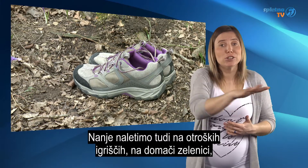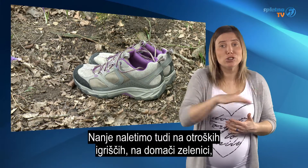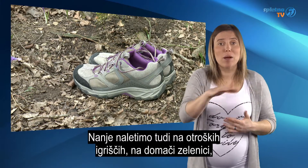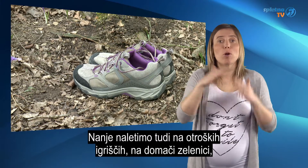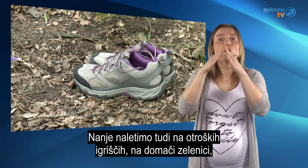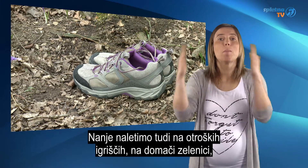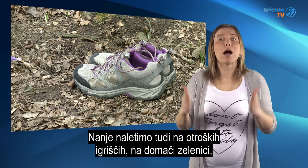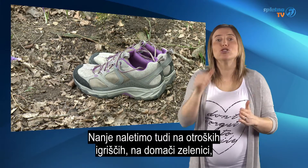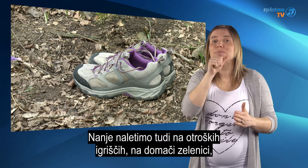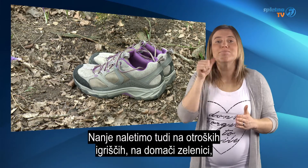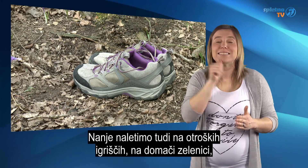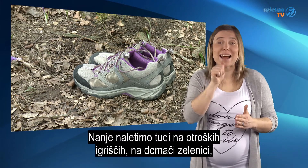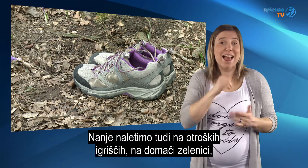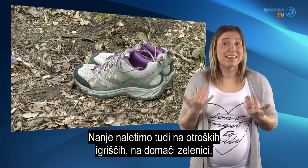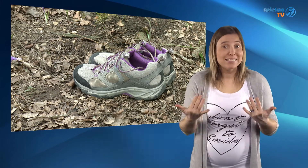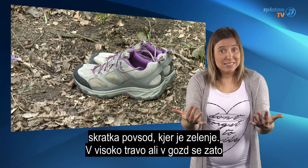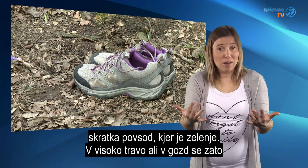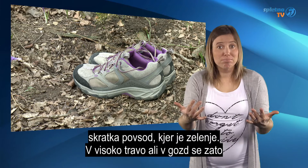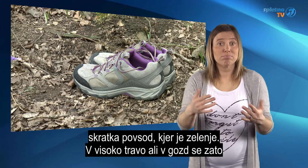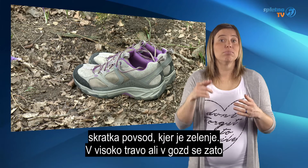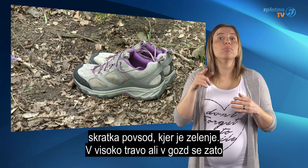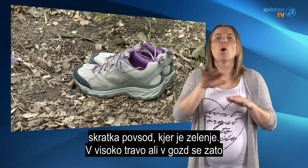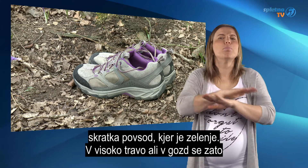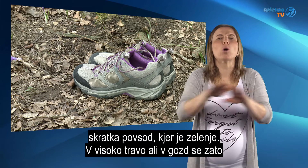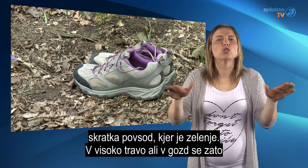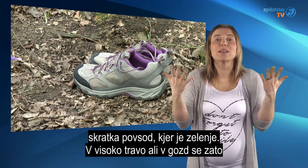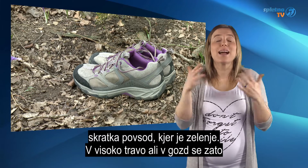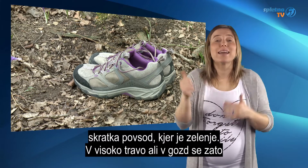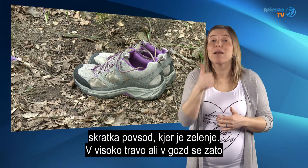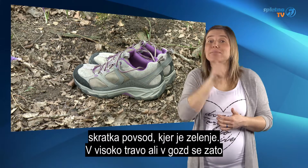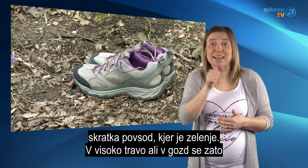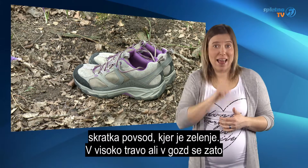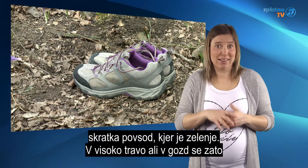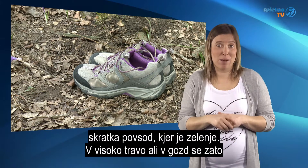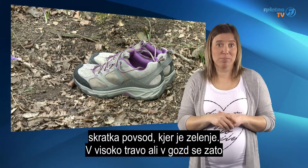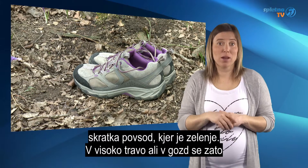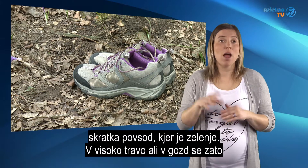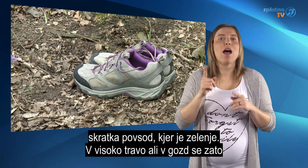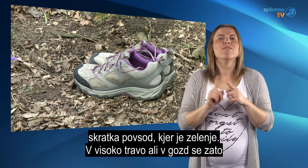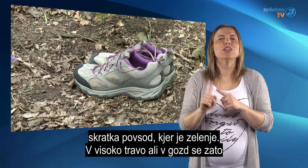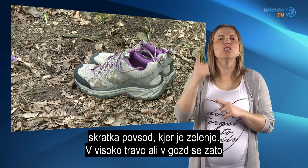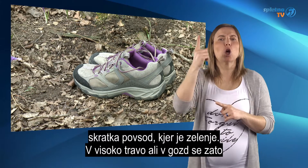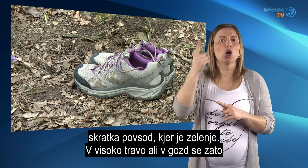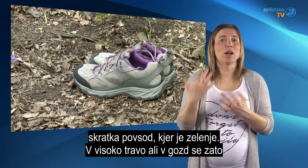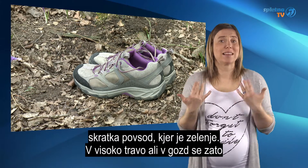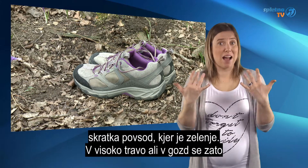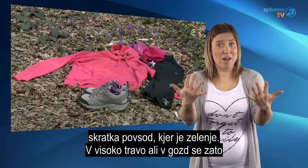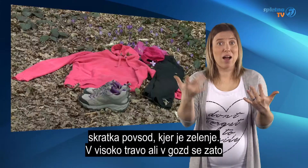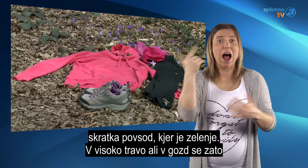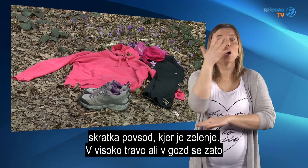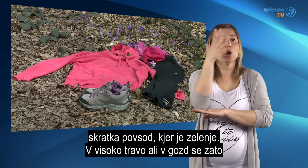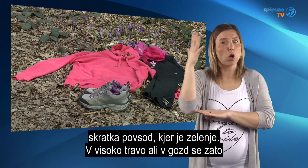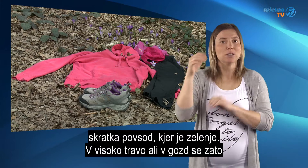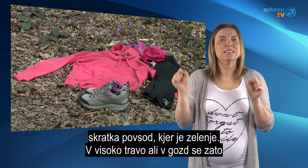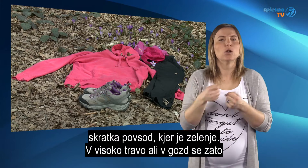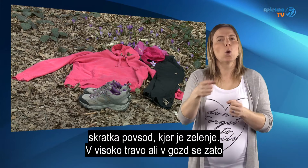igriščih, na domači zelenici, skratka povsod, kjer je zelenje. V visoko travo